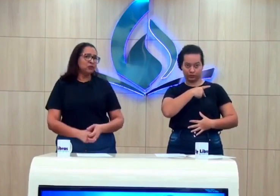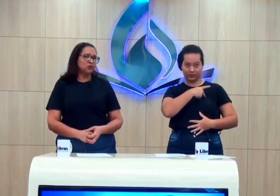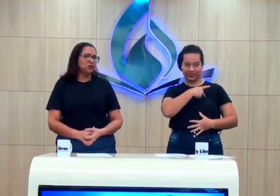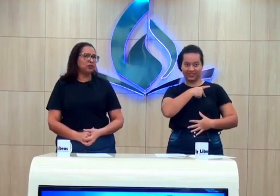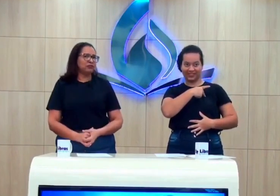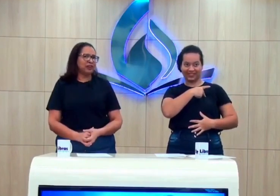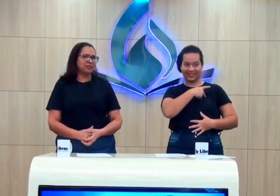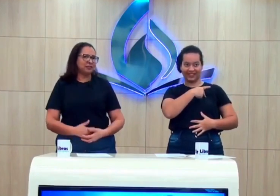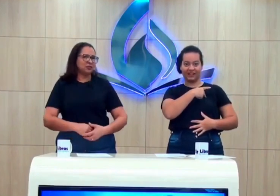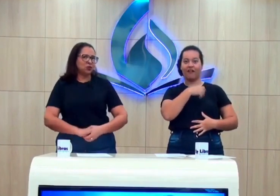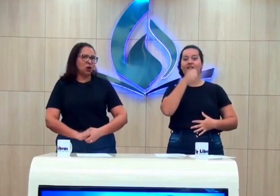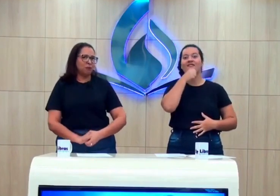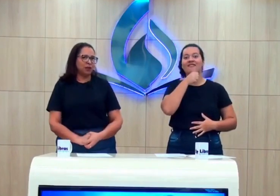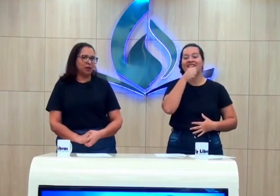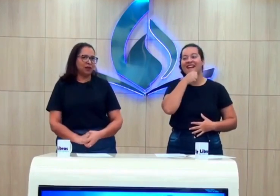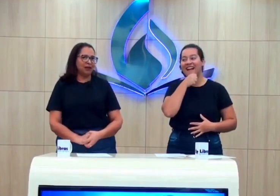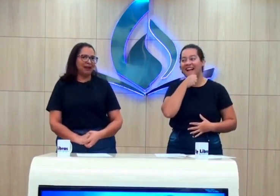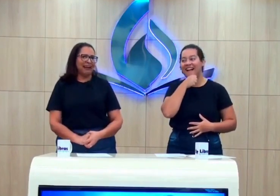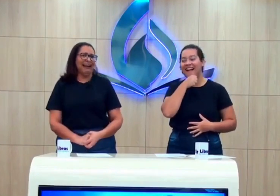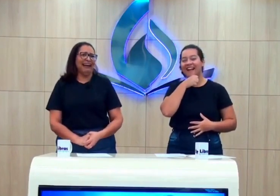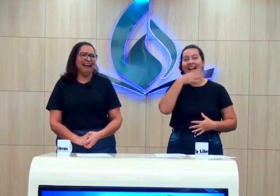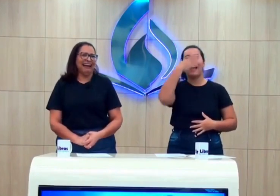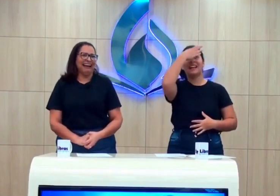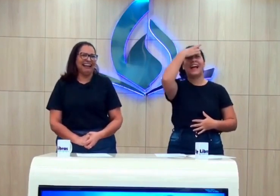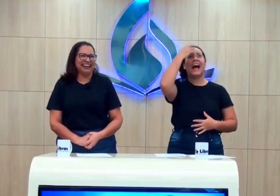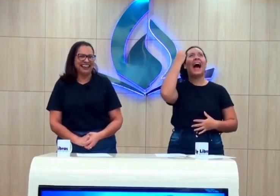meu Deus, estou ficando velha, esqueci o nome.